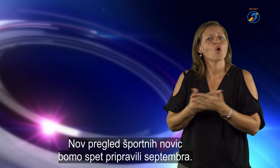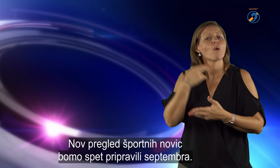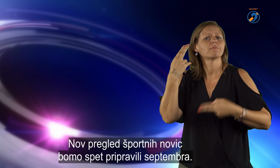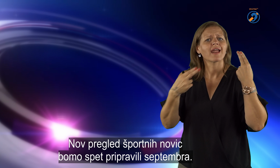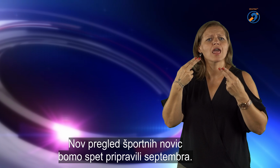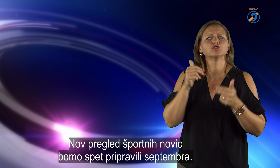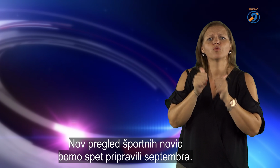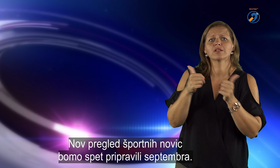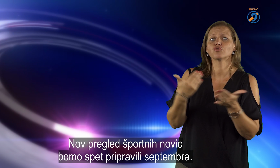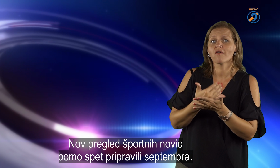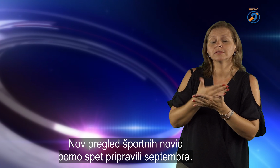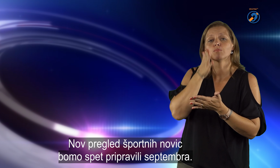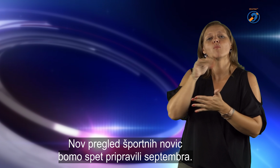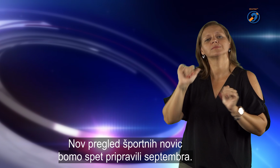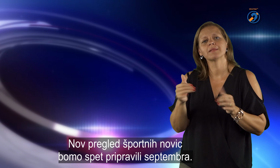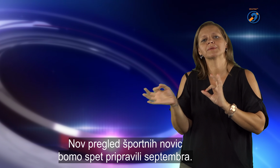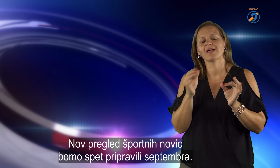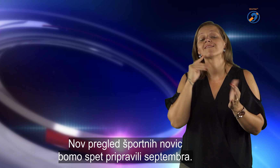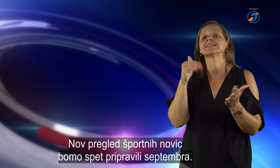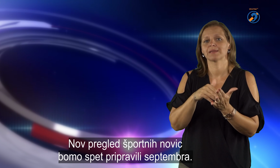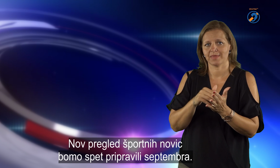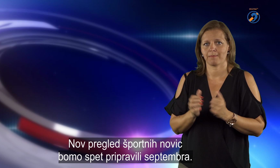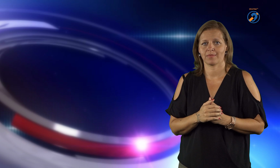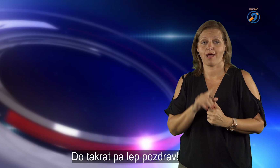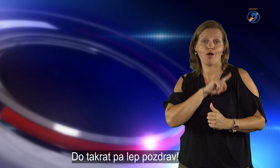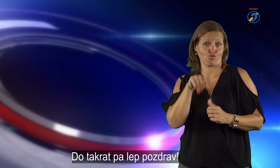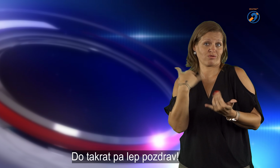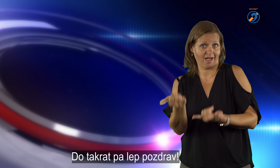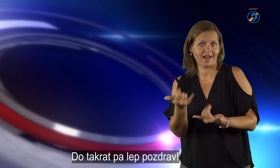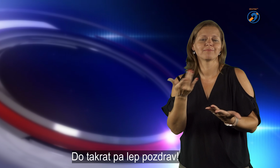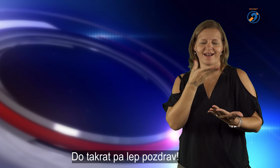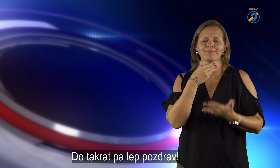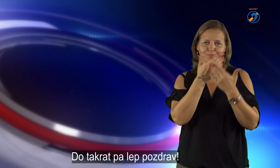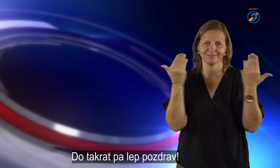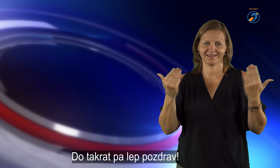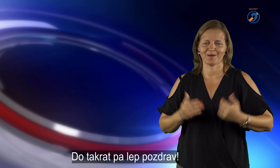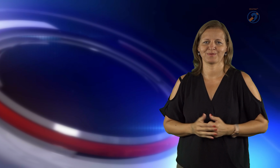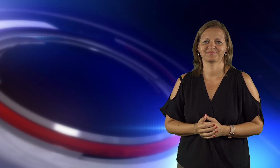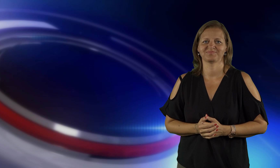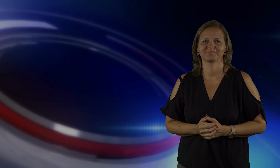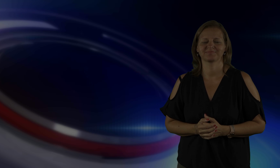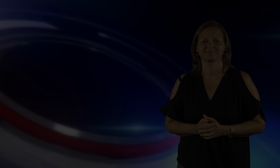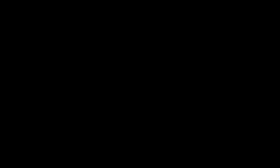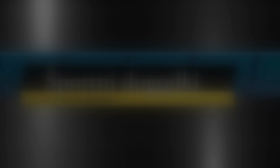Nov pregled športnih novic bomo spet pripravili septembra. Do takrat pa lep pozdrav!